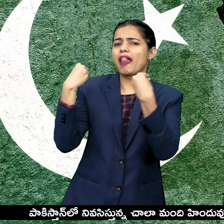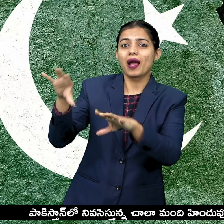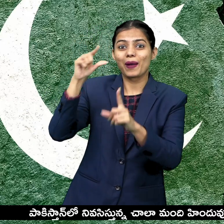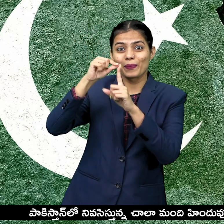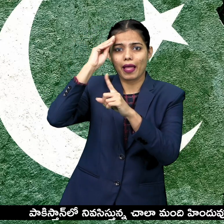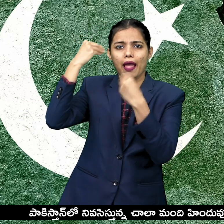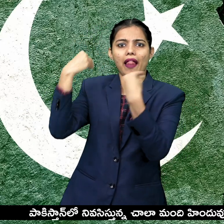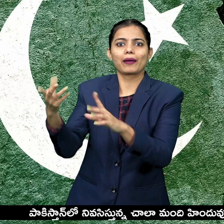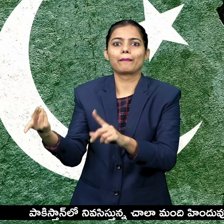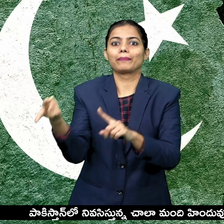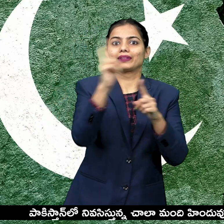వచ్చింది.